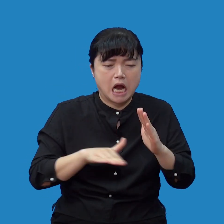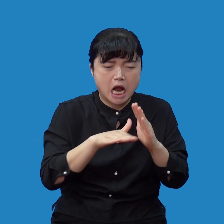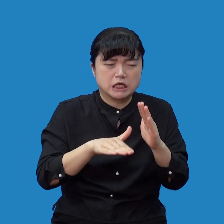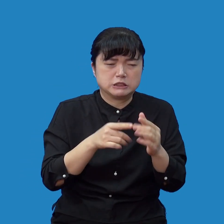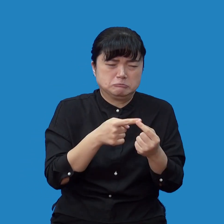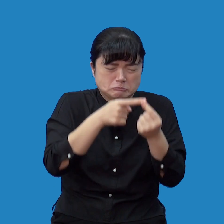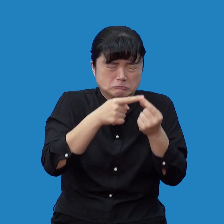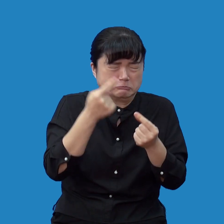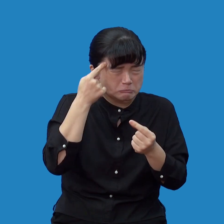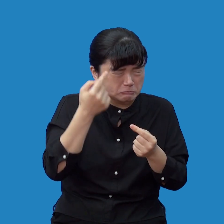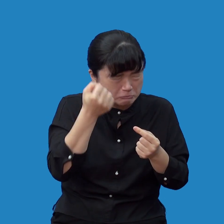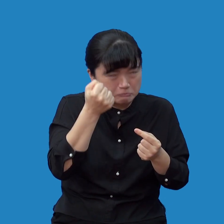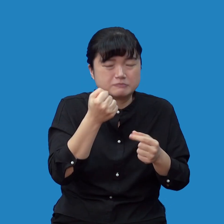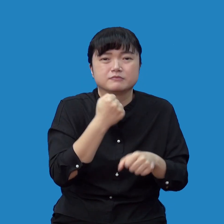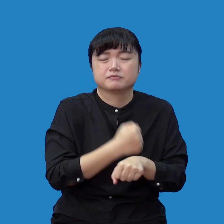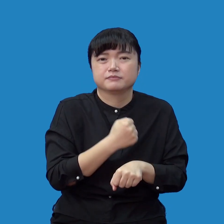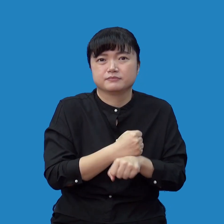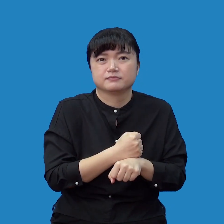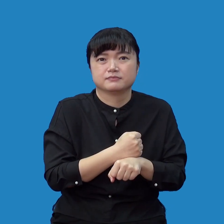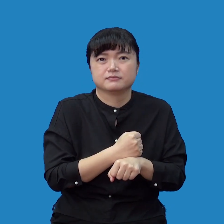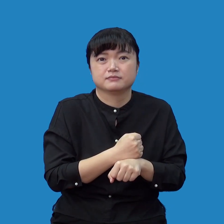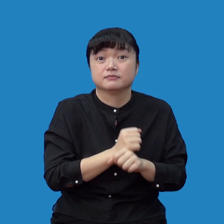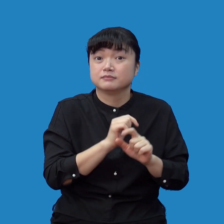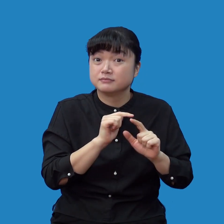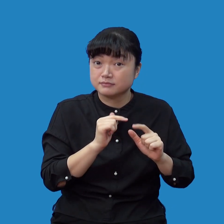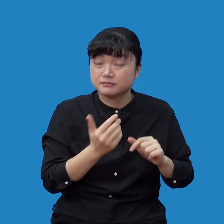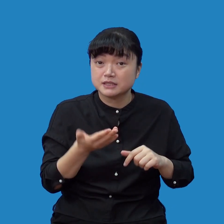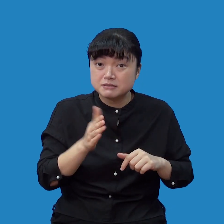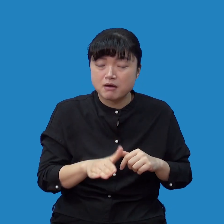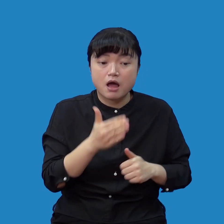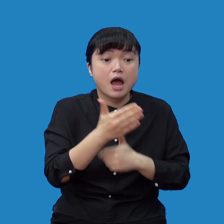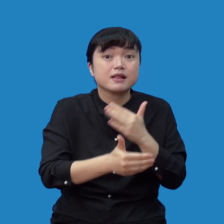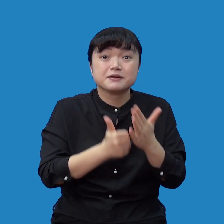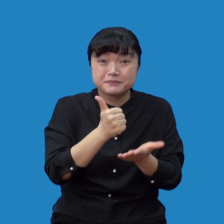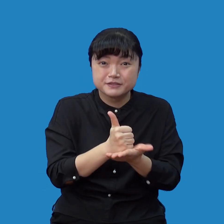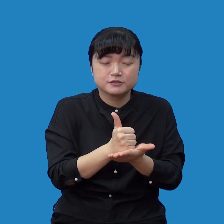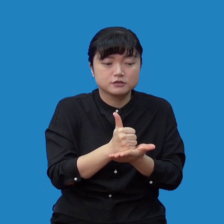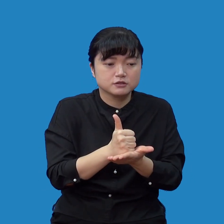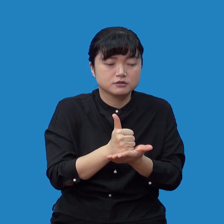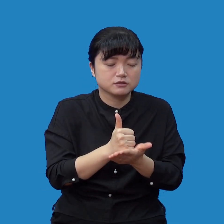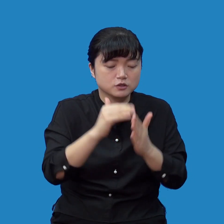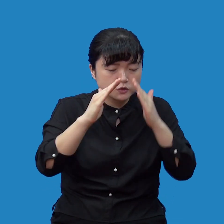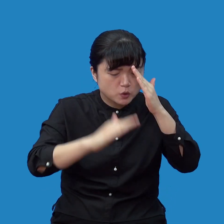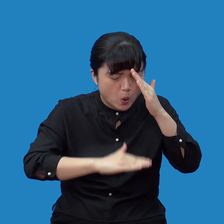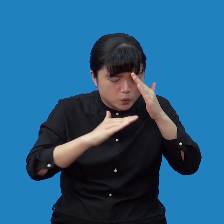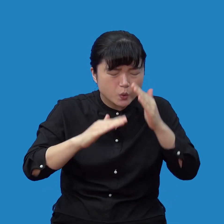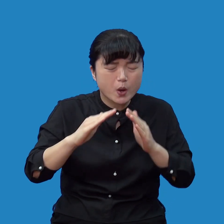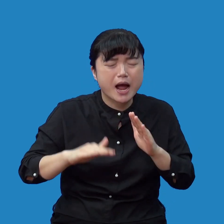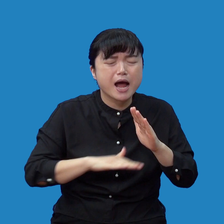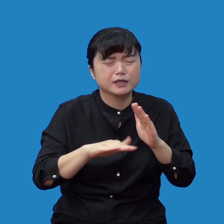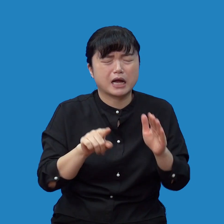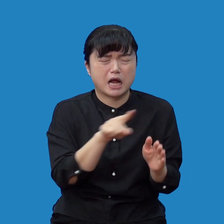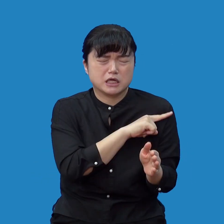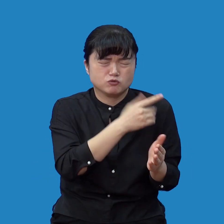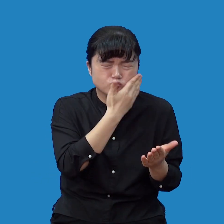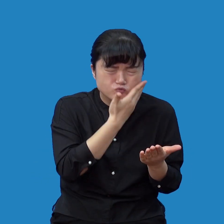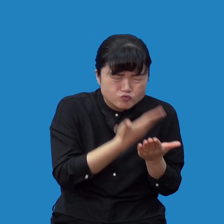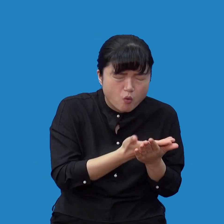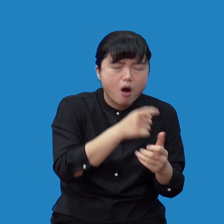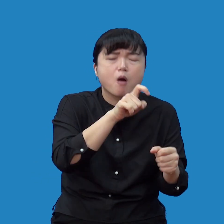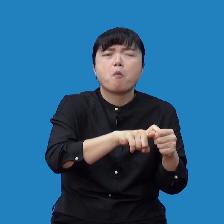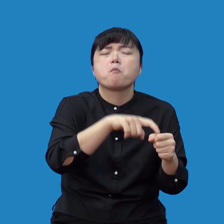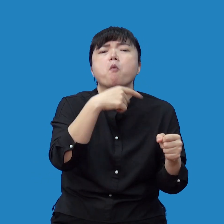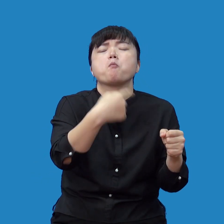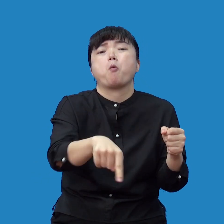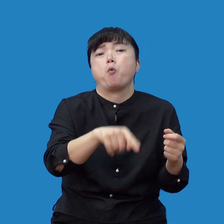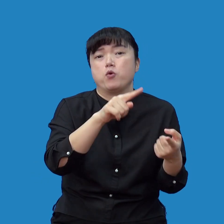최우선 목표로 두고 있습니다. 하지만 하나님께서는 우리 성도의 가정의 가장 중요한 목표가